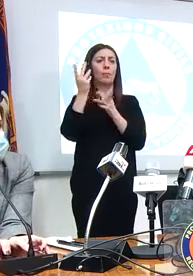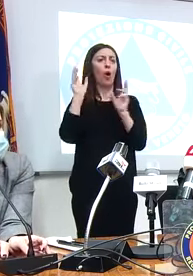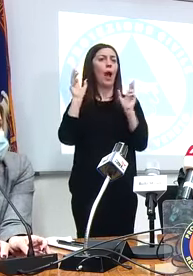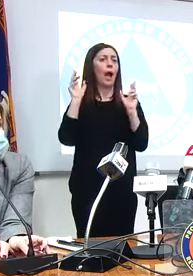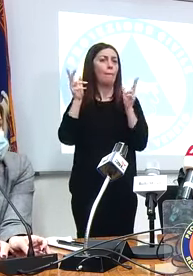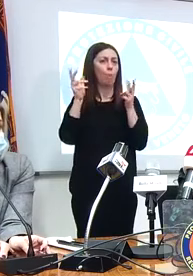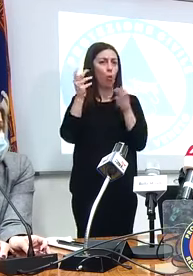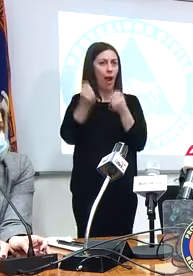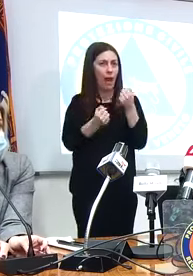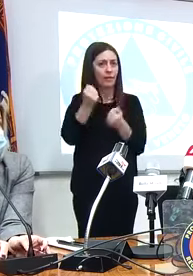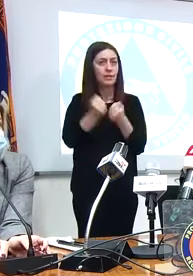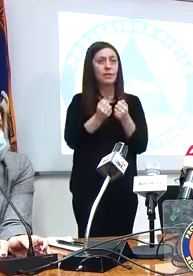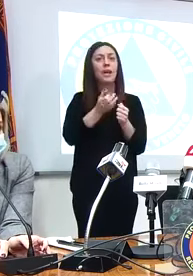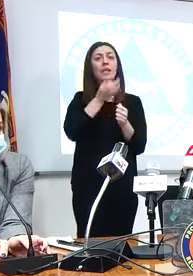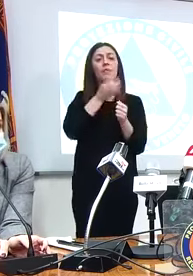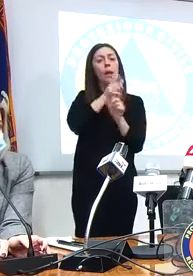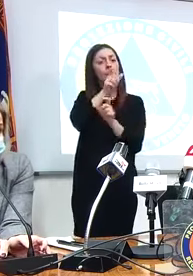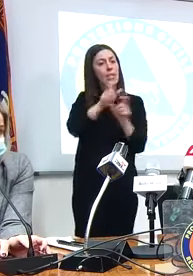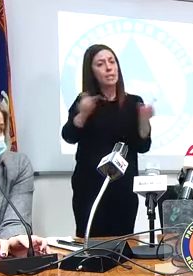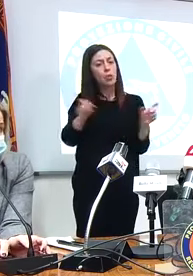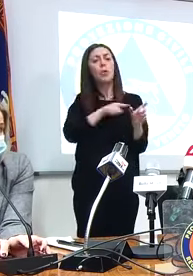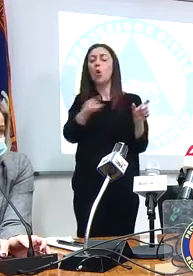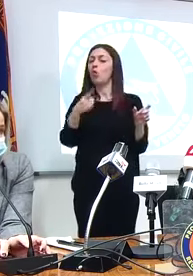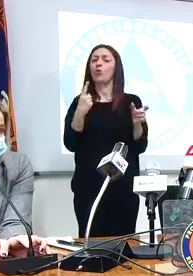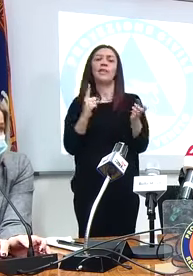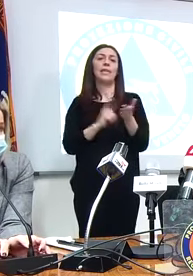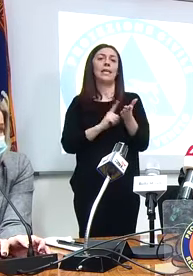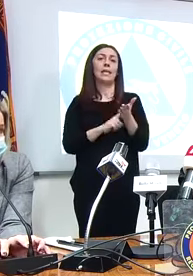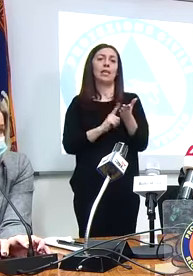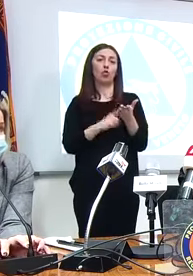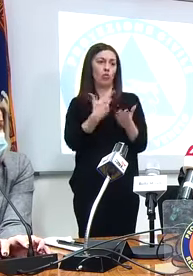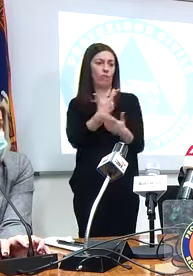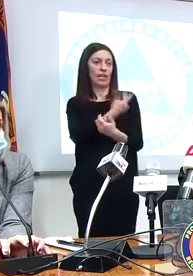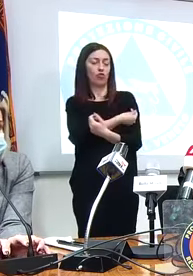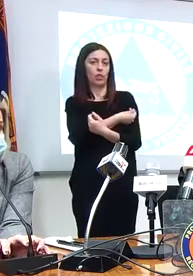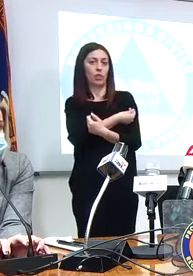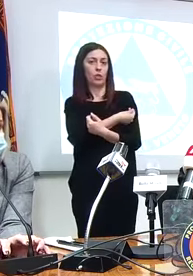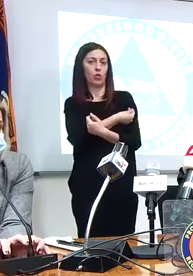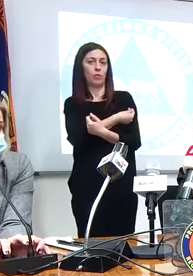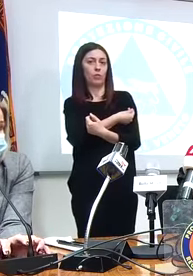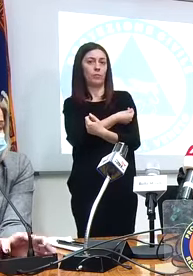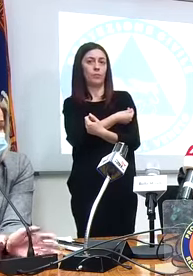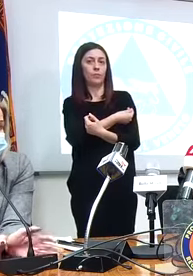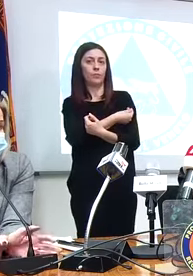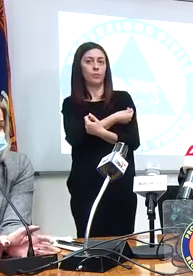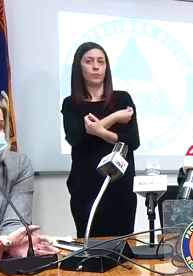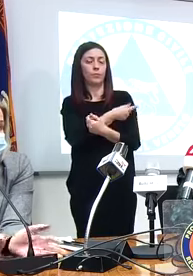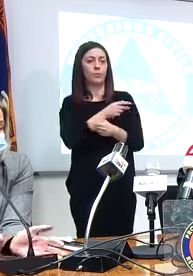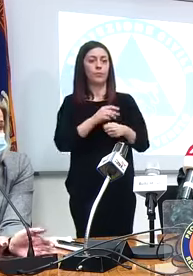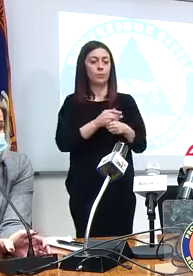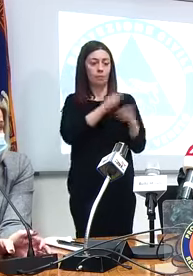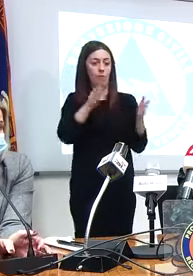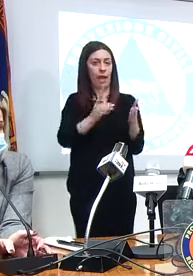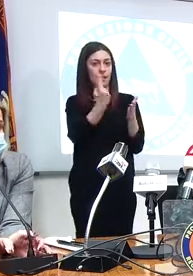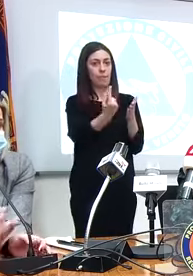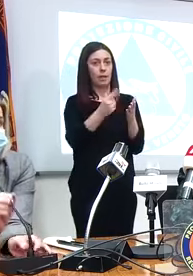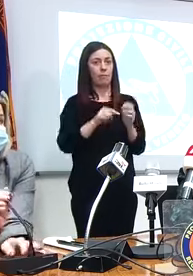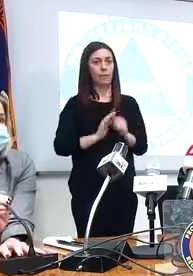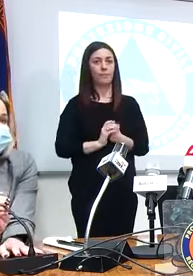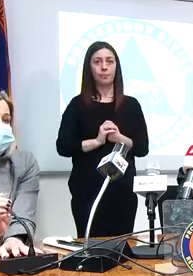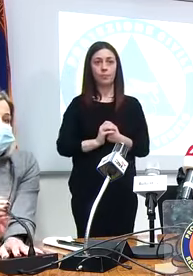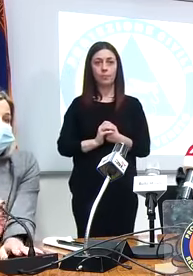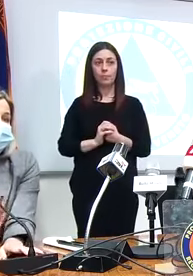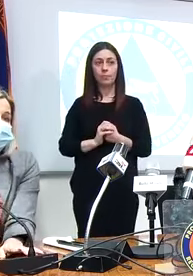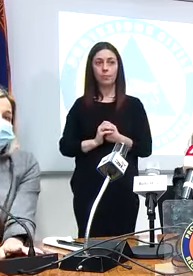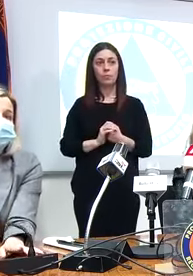comprende insomma dei soggetti che hanno diritto comunque alla vaccinazione inseriti nel piano in questa prima fase. Grazie.